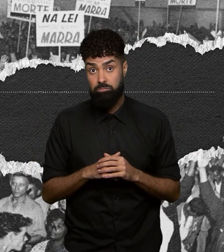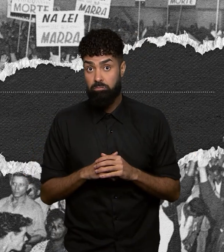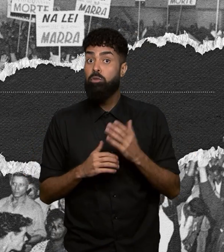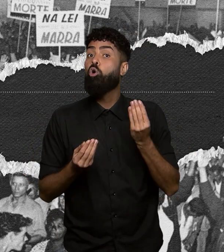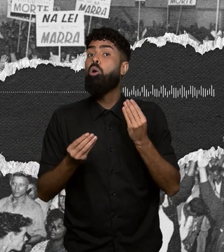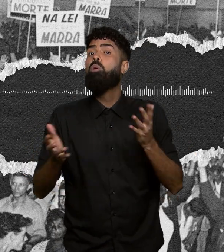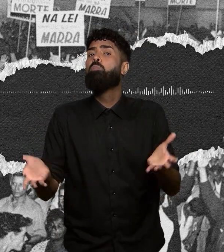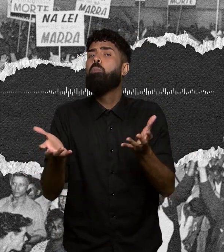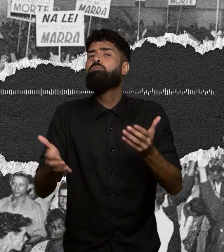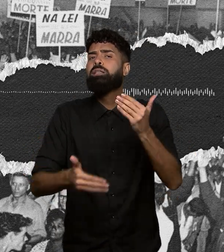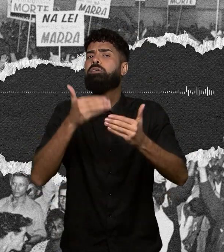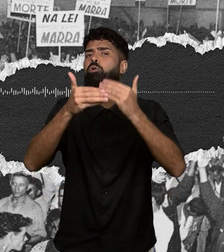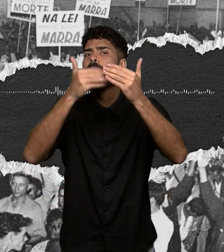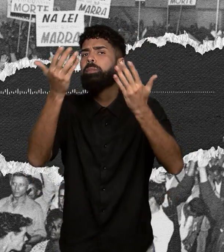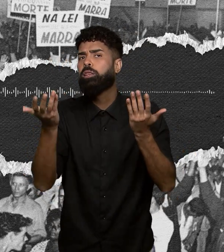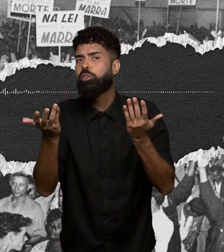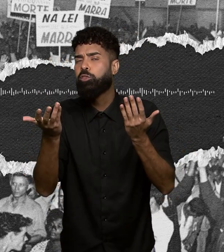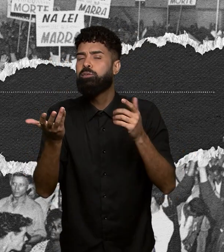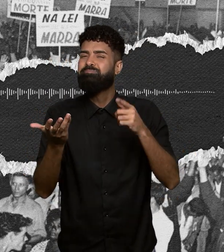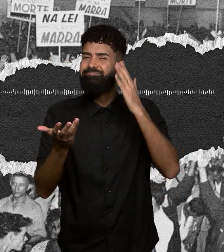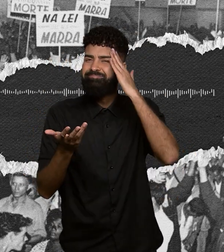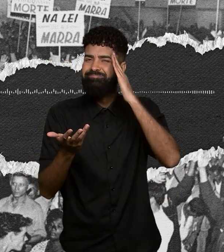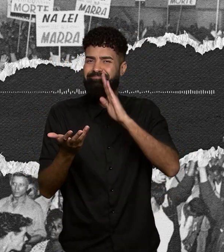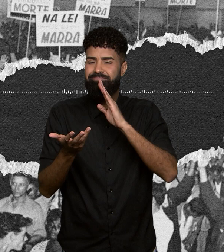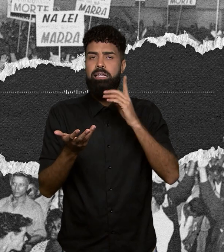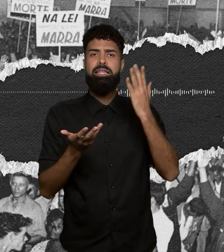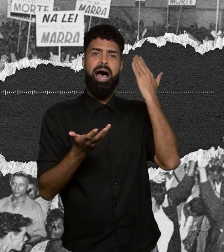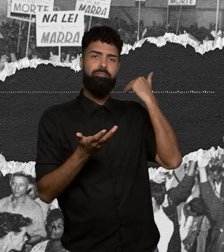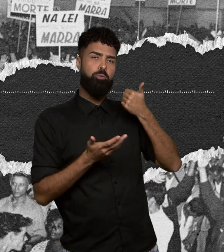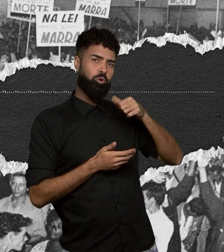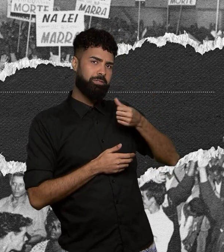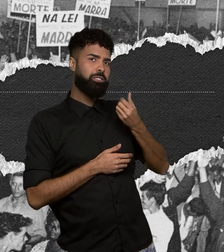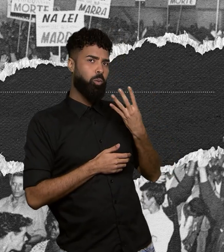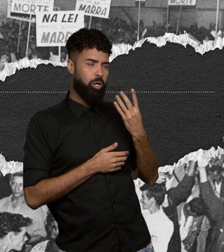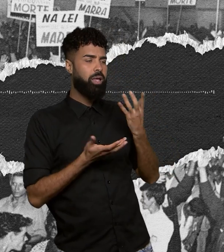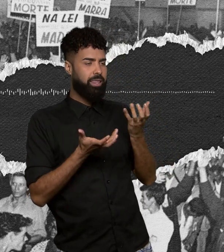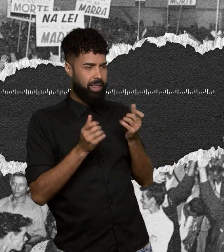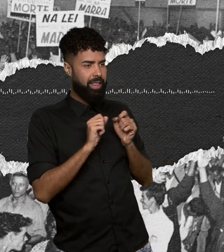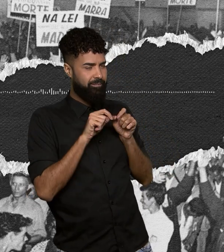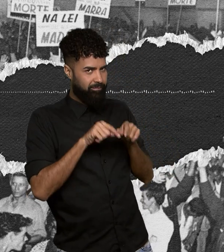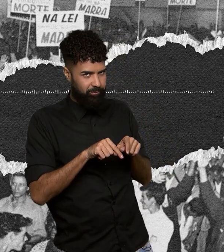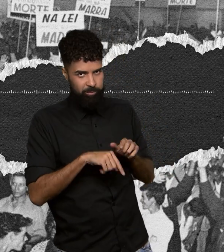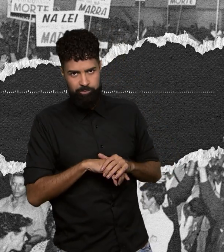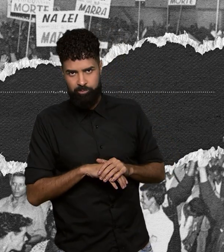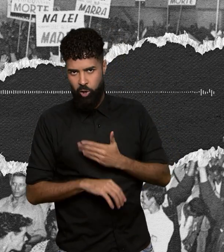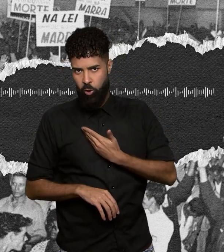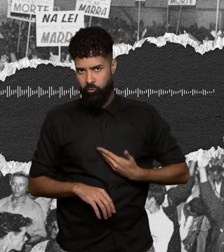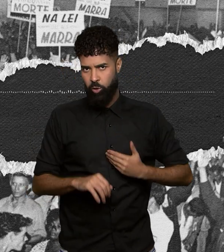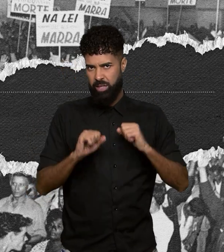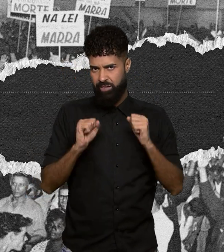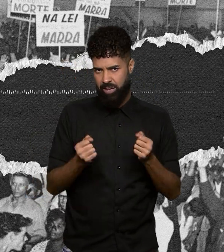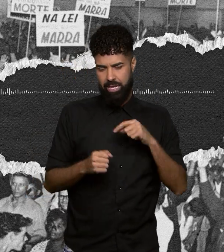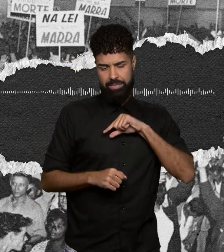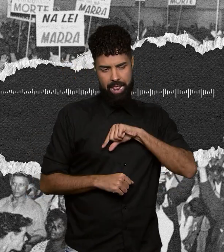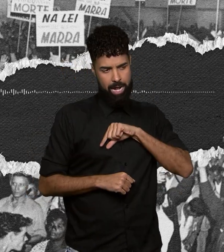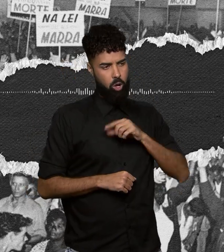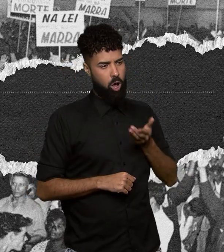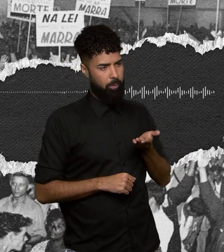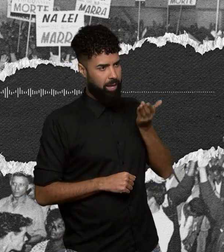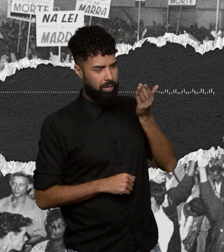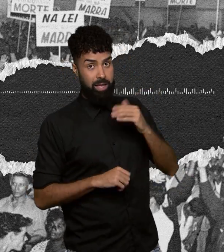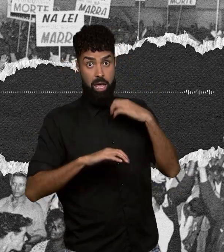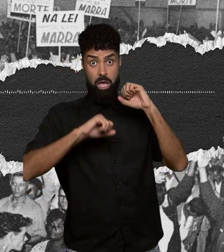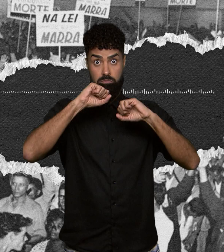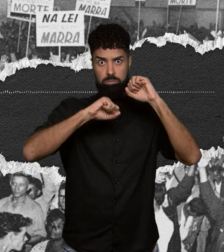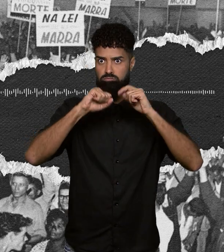desenvolvimento já deu para perceber que ela também estava colocada lá em 64 né o governo defendendo aumento de salário e empresariado